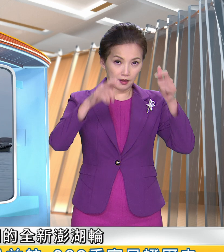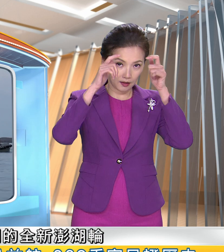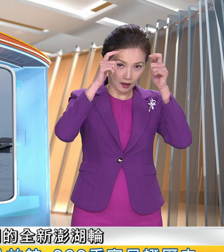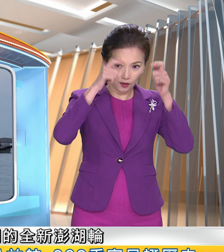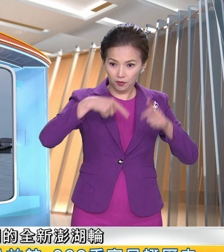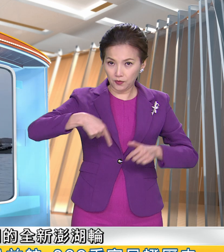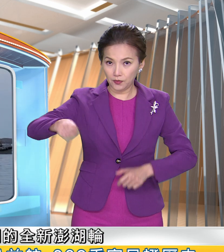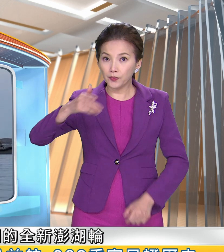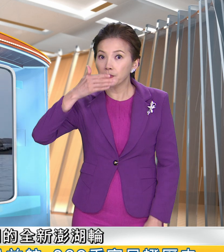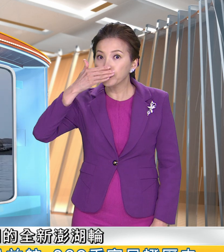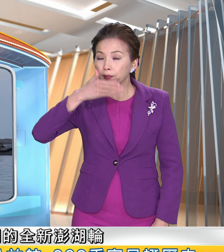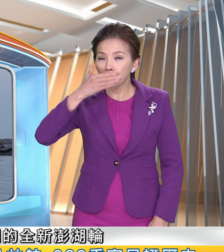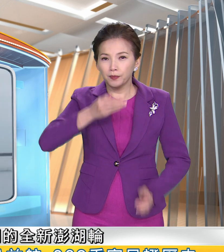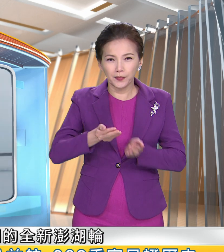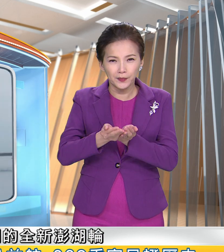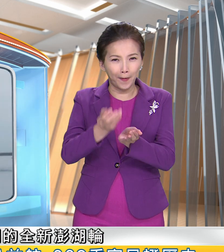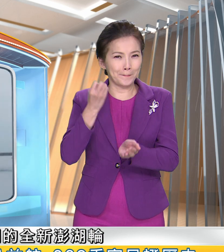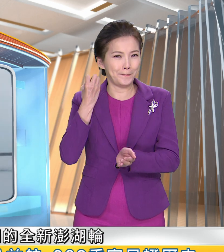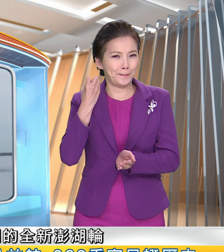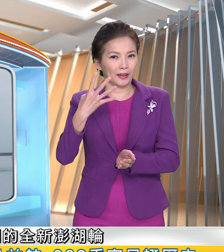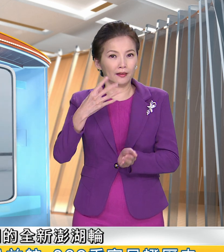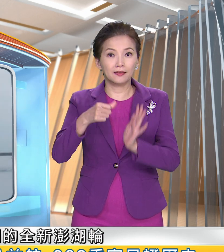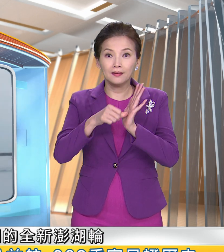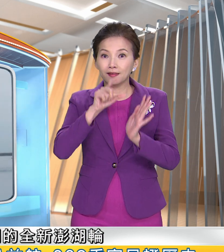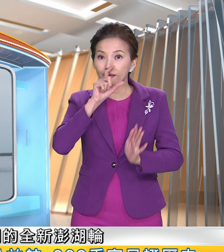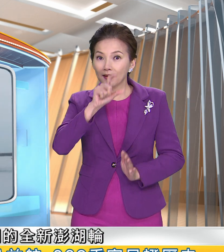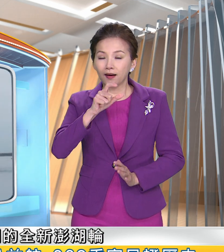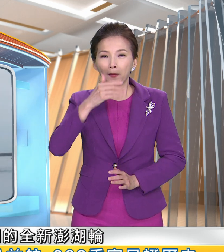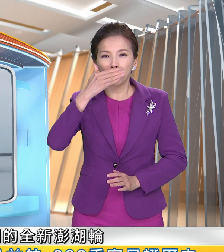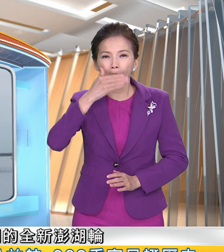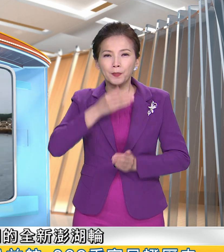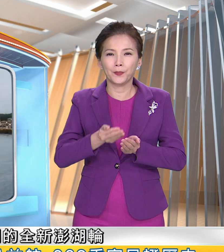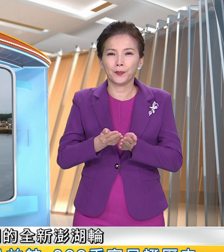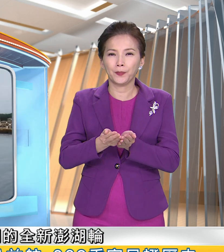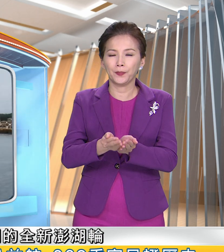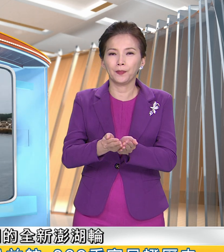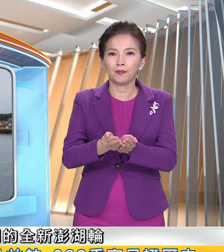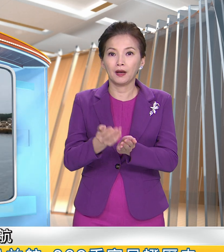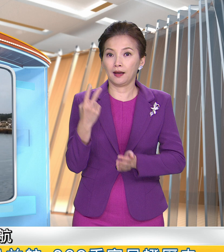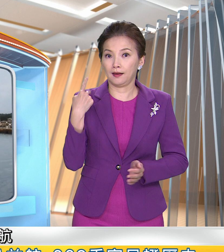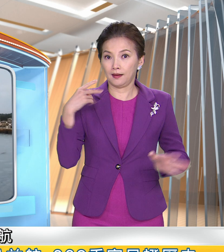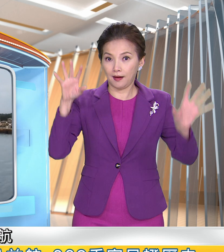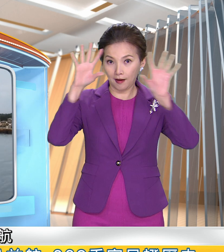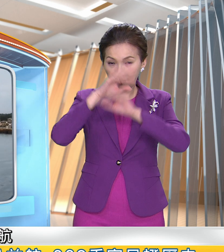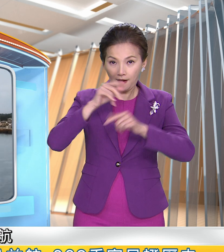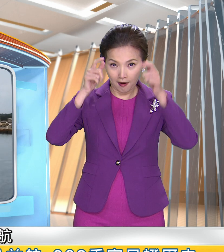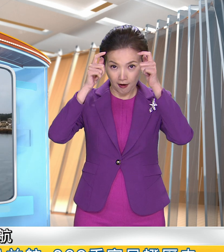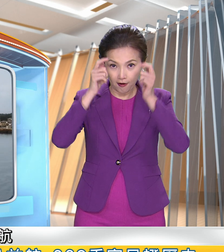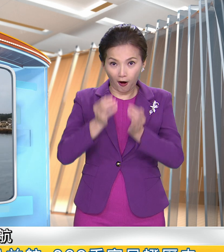从高雄行驶到澎湖的全新澎湖轮，六日深夜从高雄首